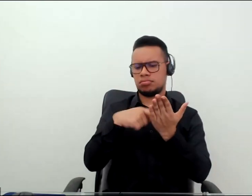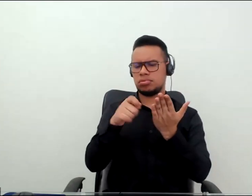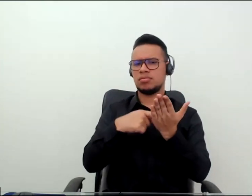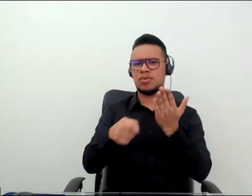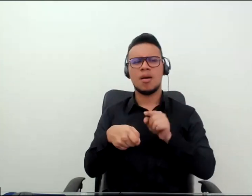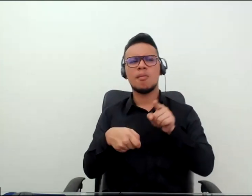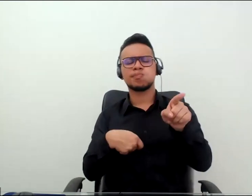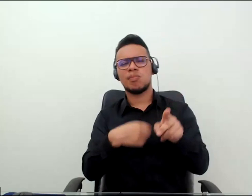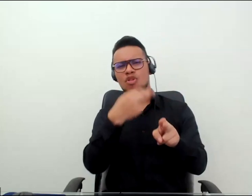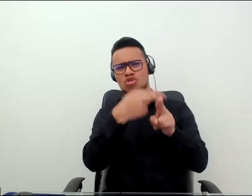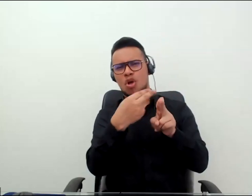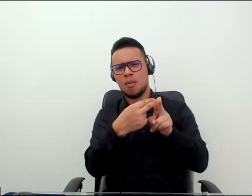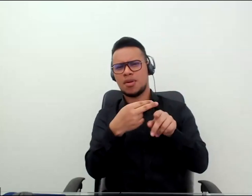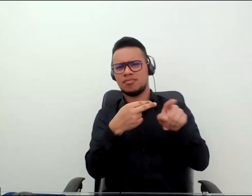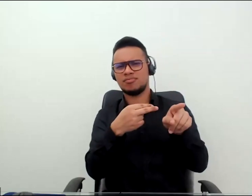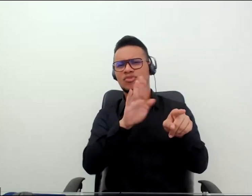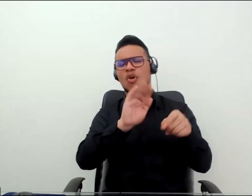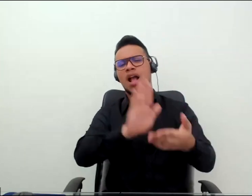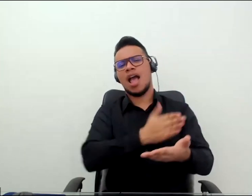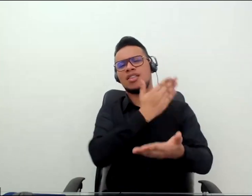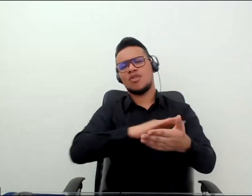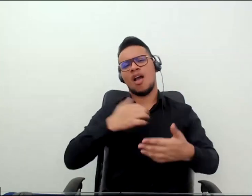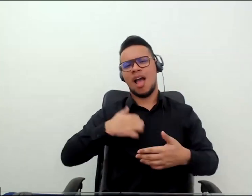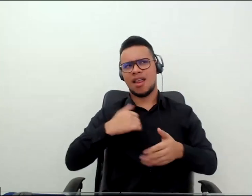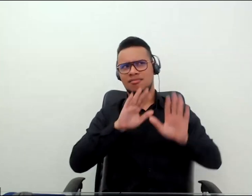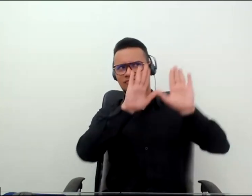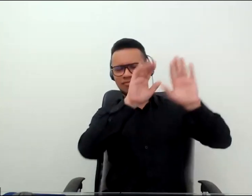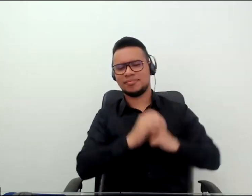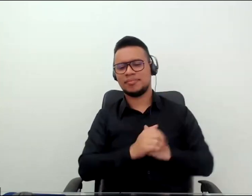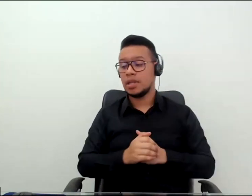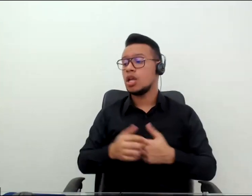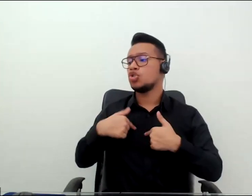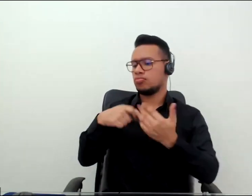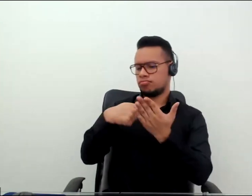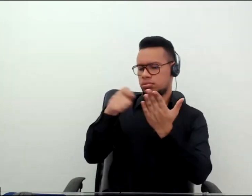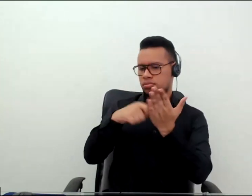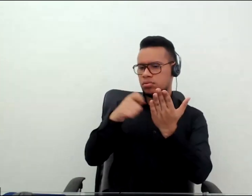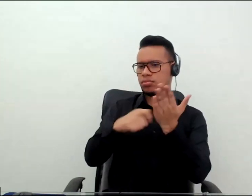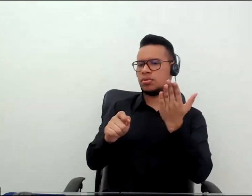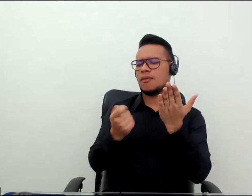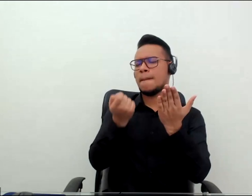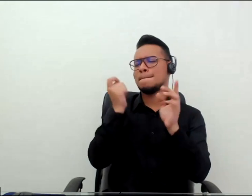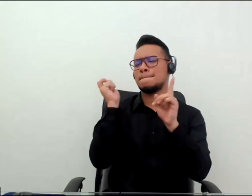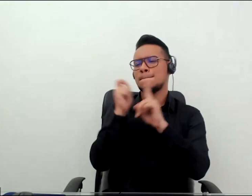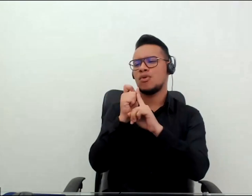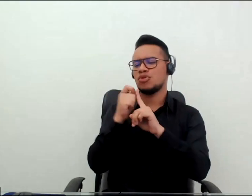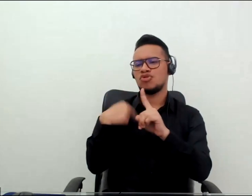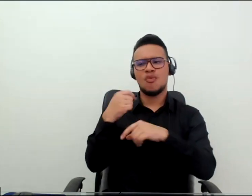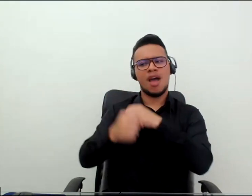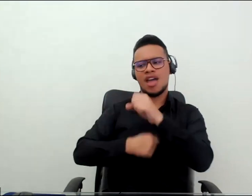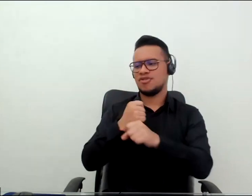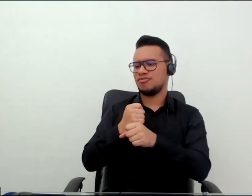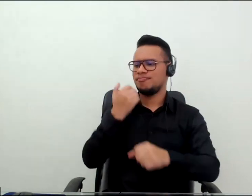Argentina cumplo con todos los requisitos menos la edad es posible ser beneficiaria de la política